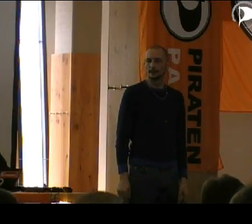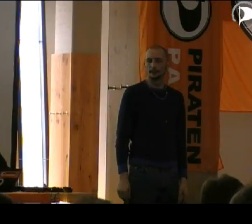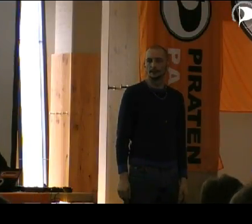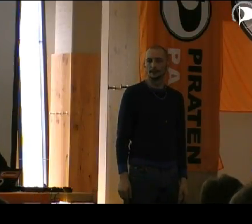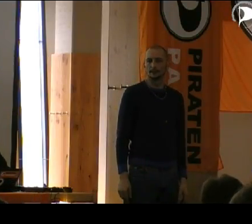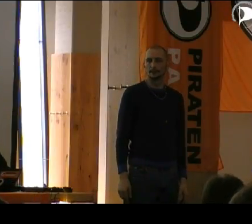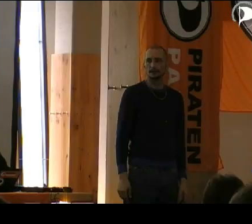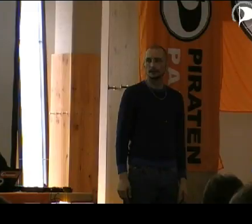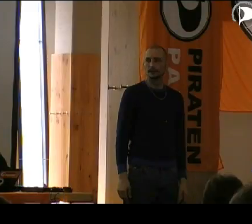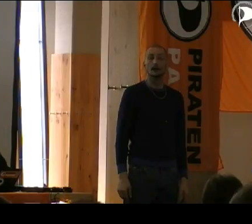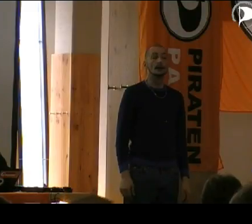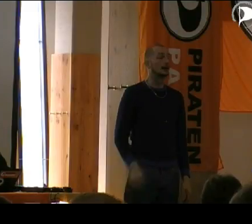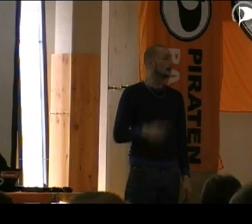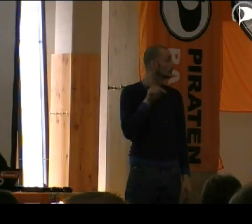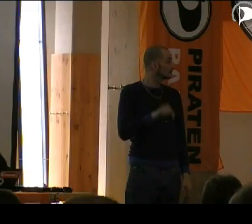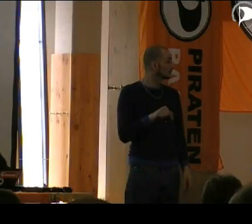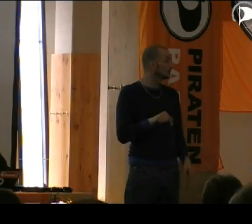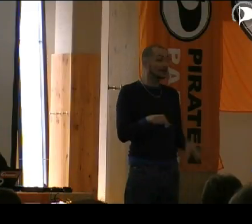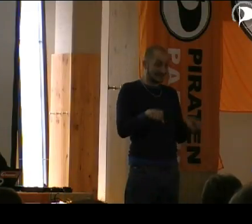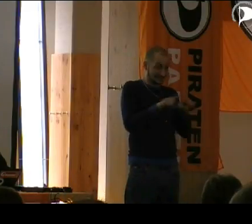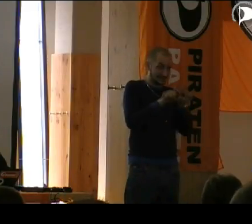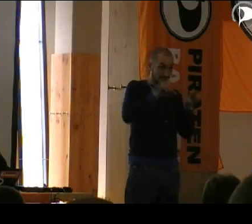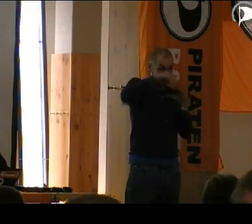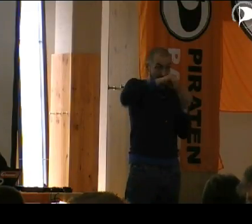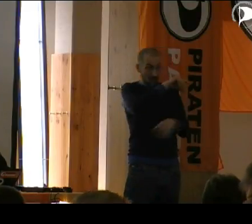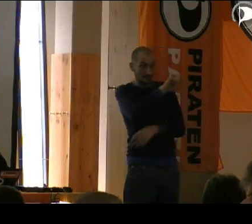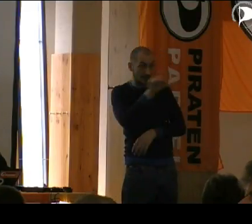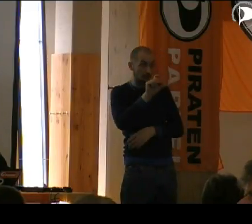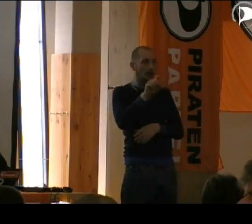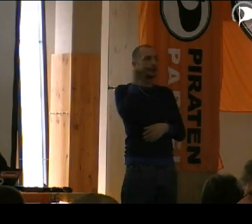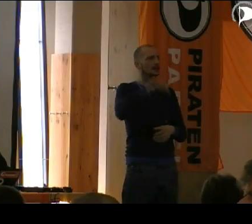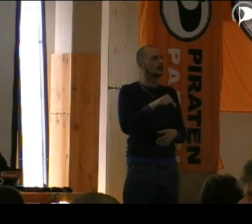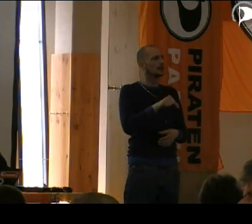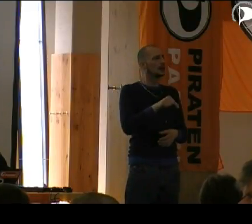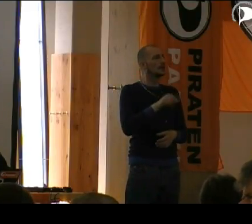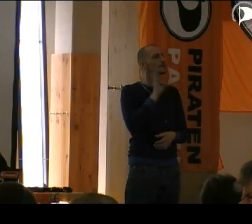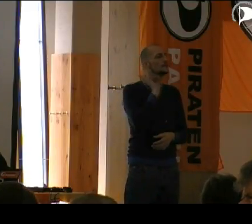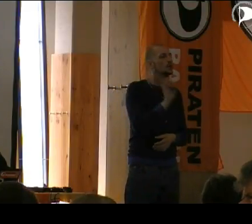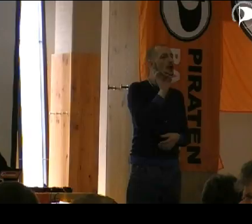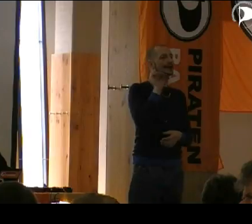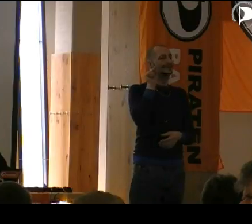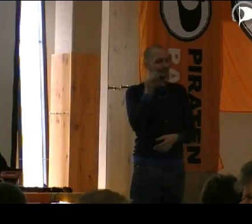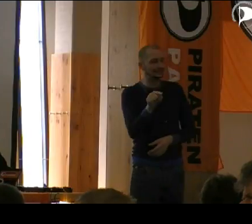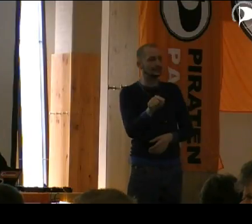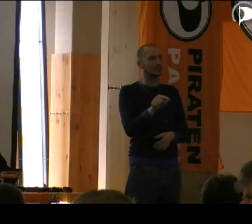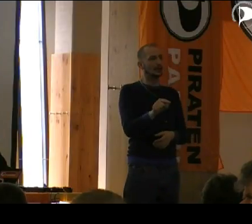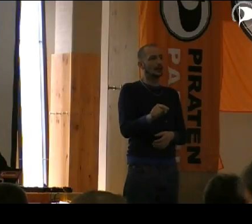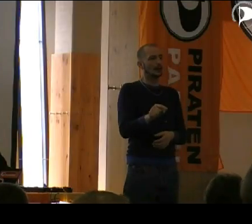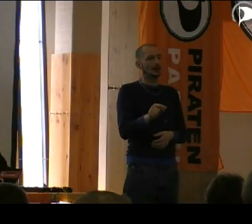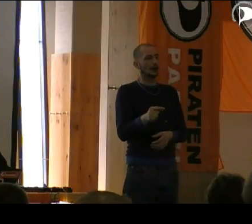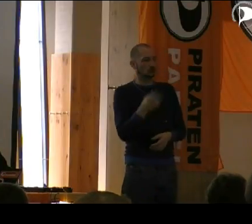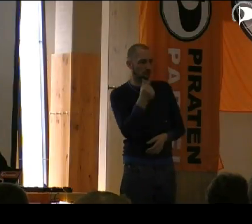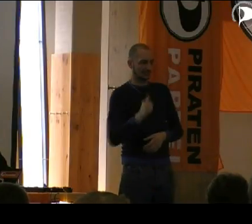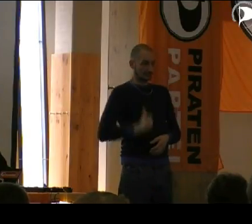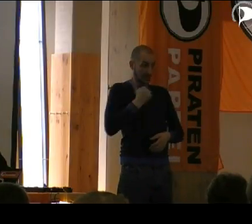ja ich möchte eigentlich ein klarer und ich möchte gerne mal eine lanze für den din oder sogar für die schatzmeister brechen vielleicht